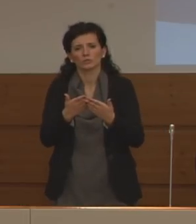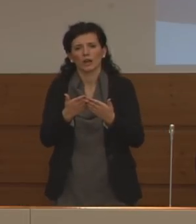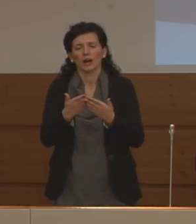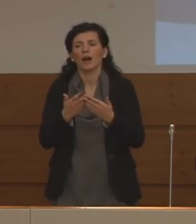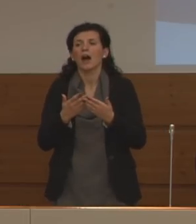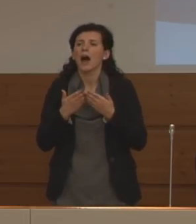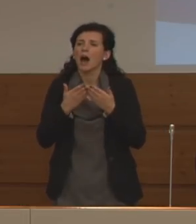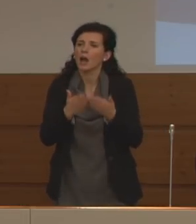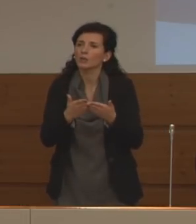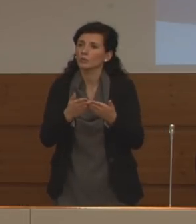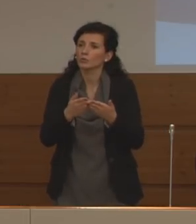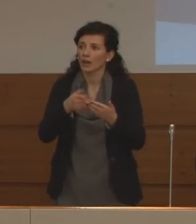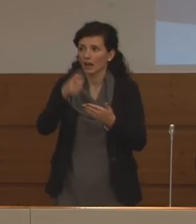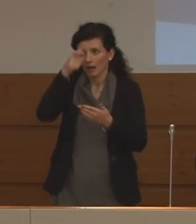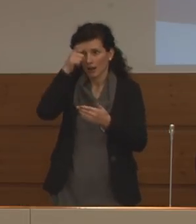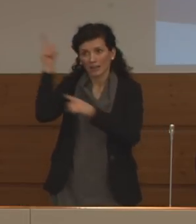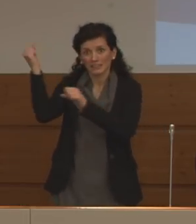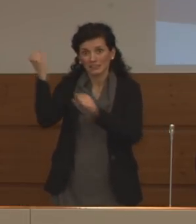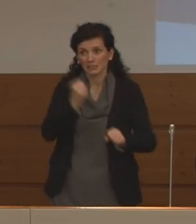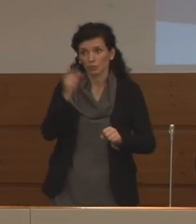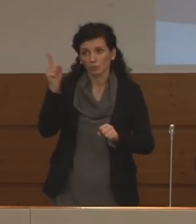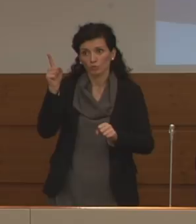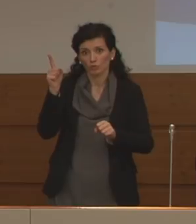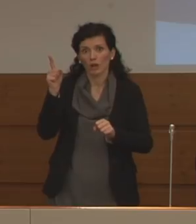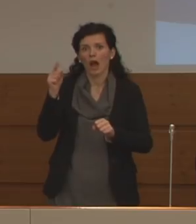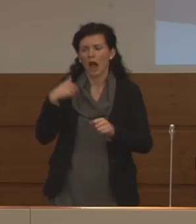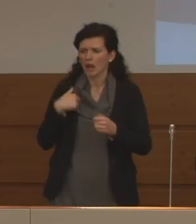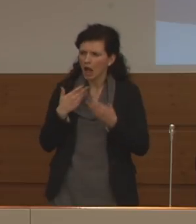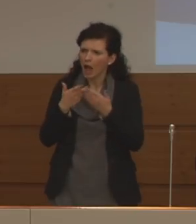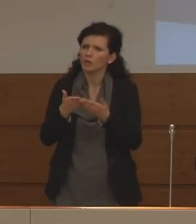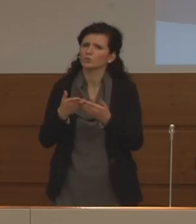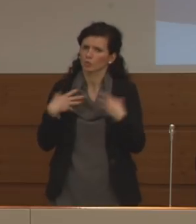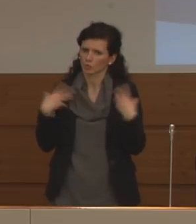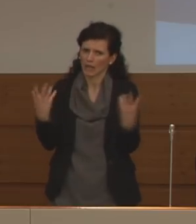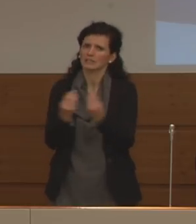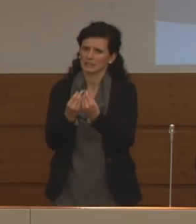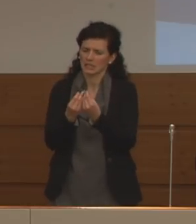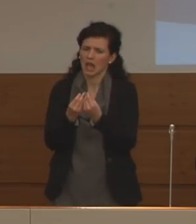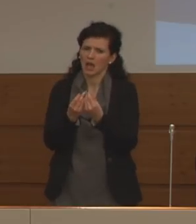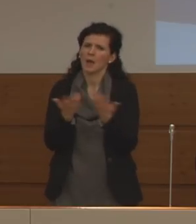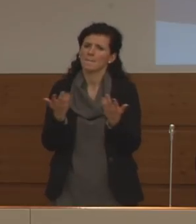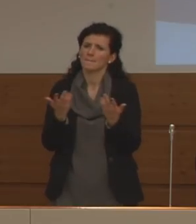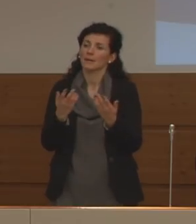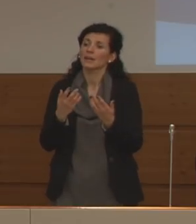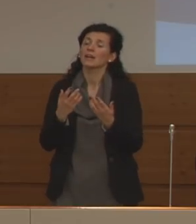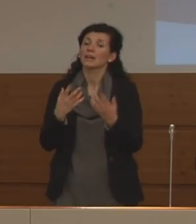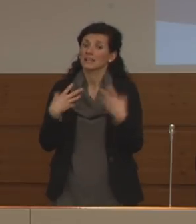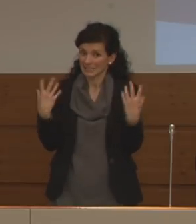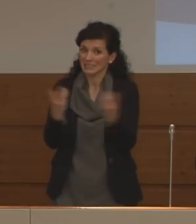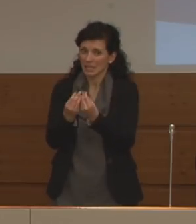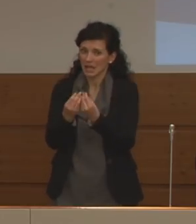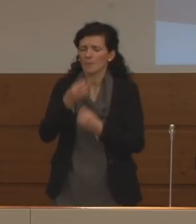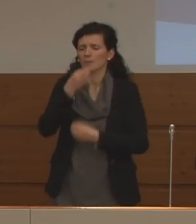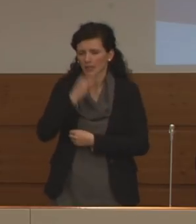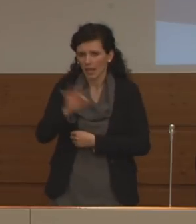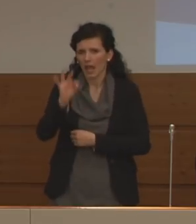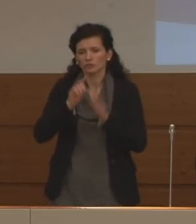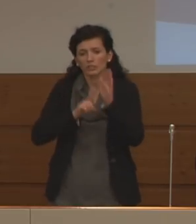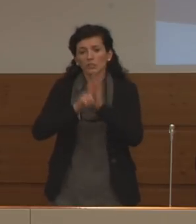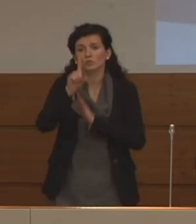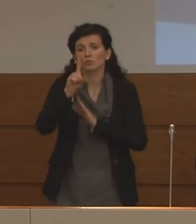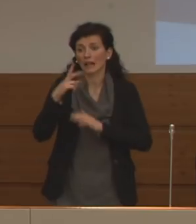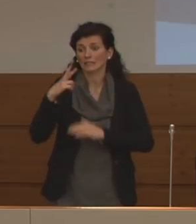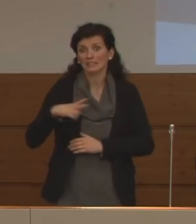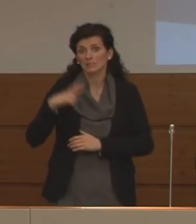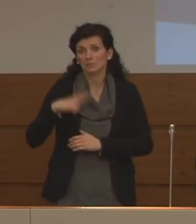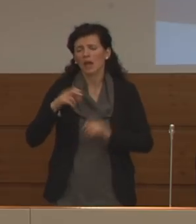istituzionale di sistema e certamente riusciremo a ottenere i risultati che ospitiamo ecco